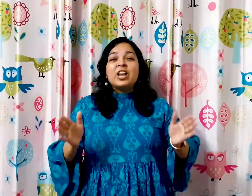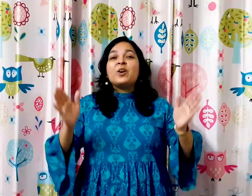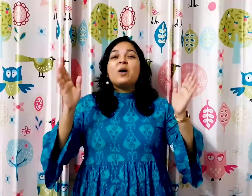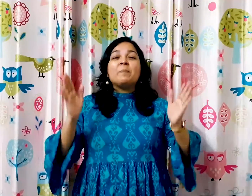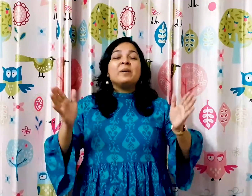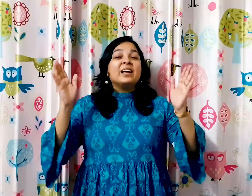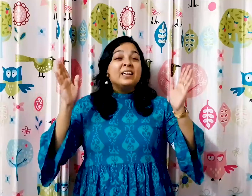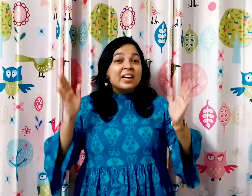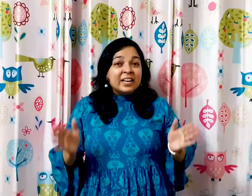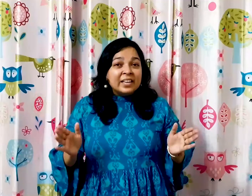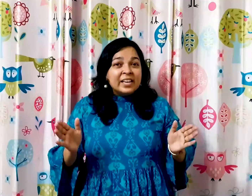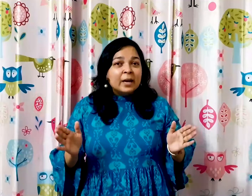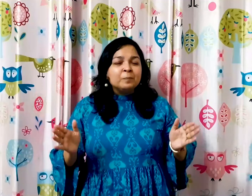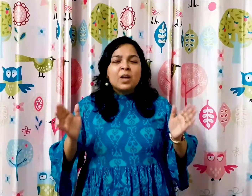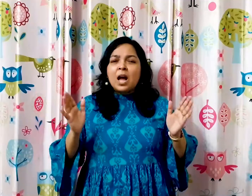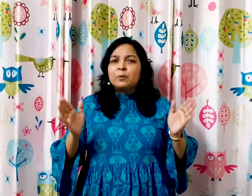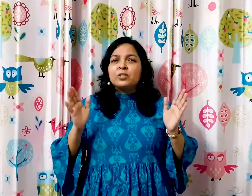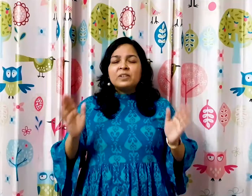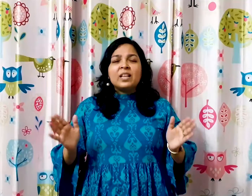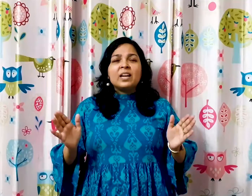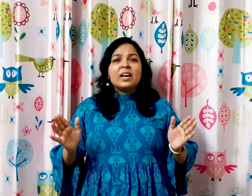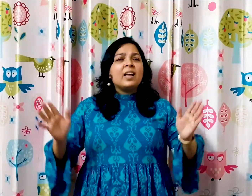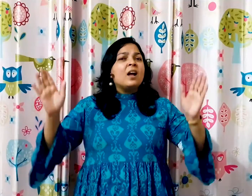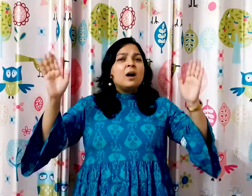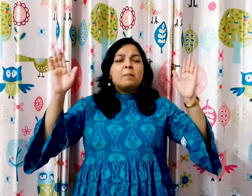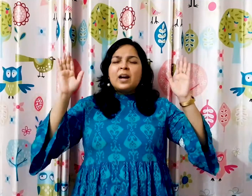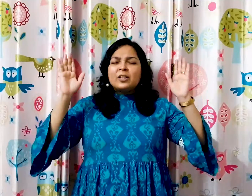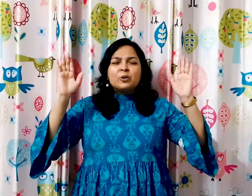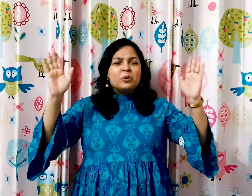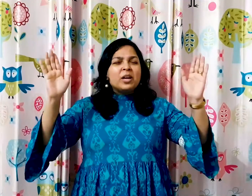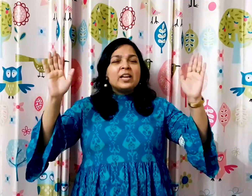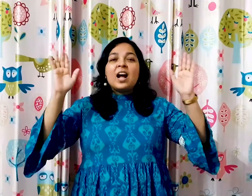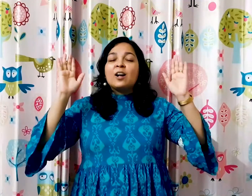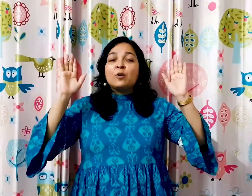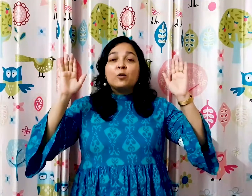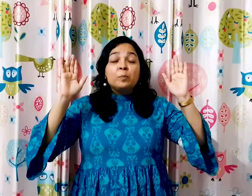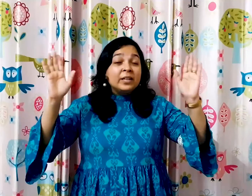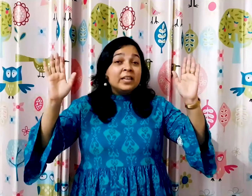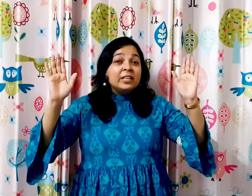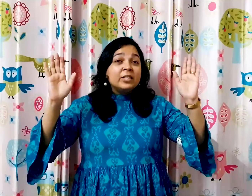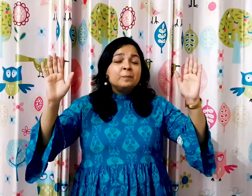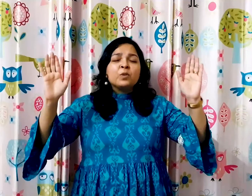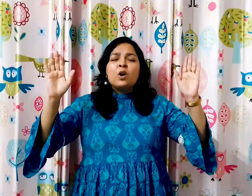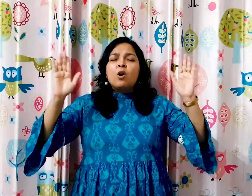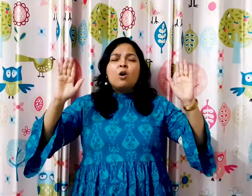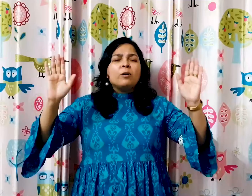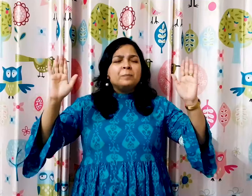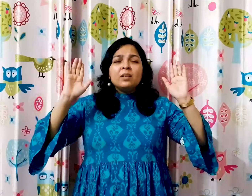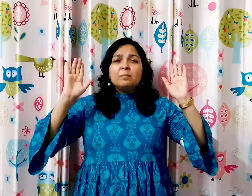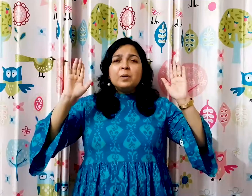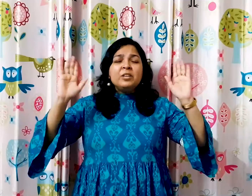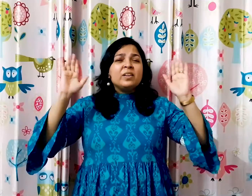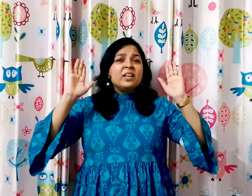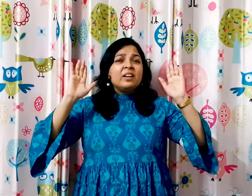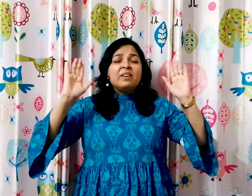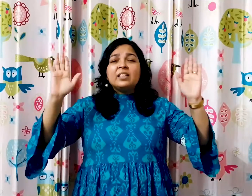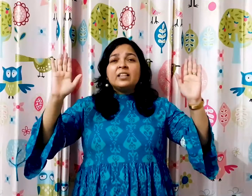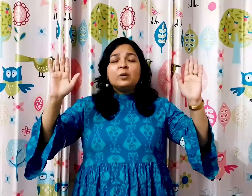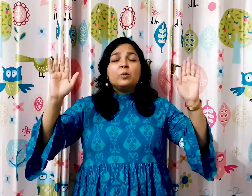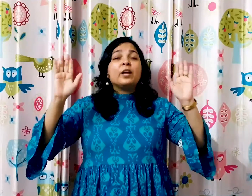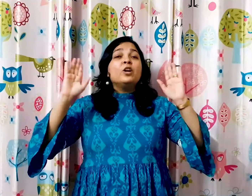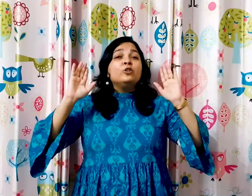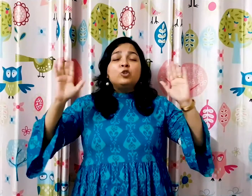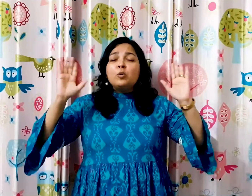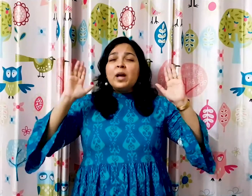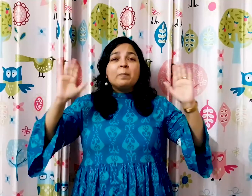के अभिषेक को आपने ग्रहण किया है। आपको सिर्फ इतना करना है, अपने हाथों को उठाइए, आंखों को बंद कीजिए और परमेश्वर का धन्यवाद